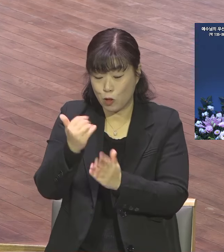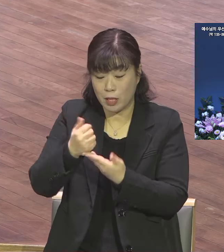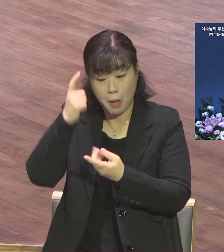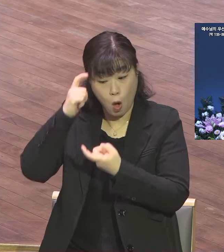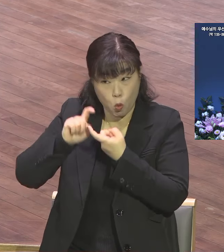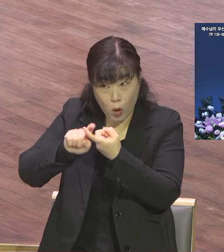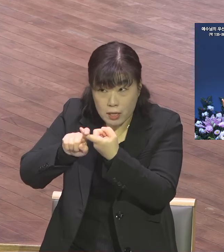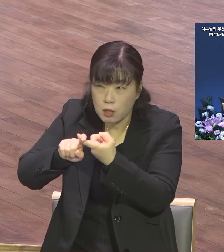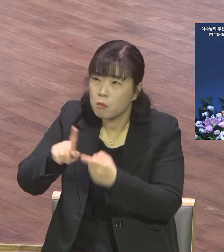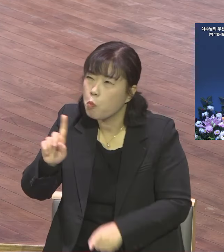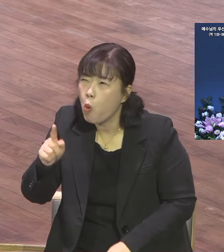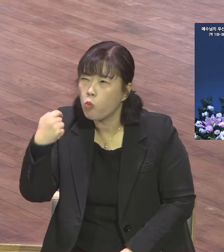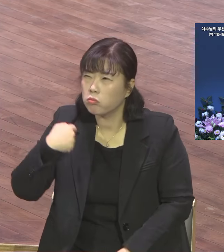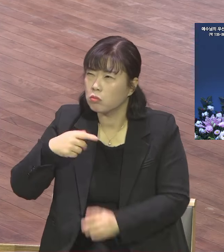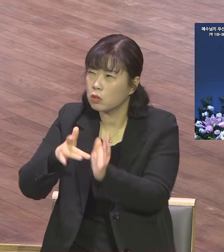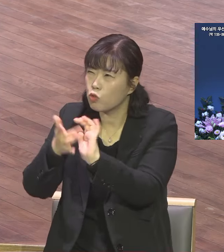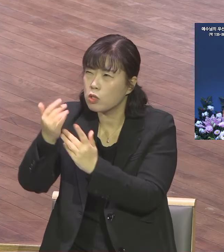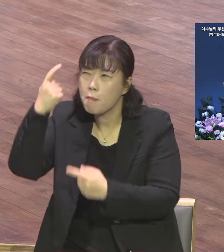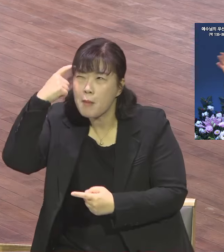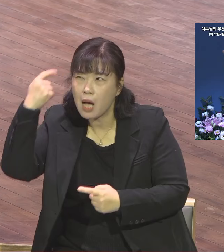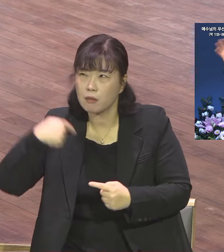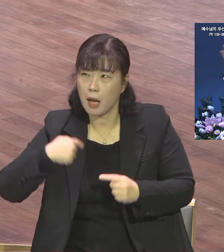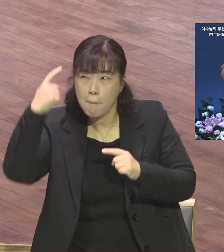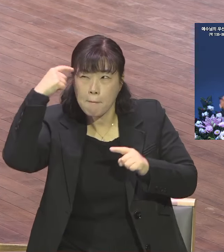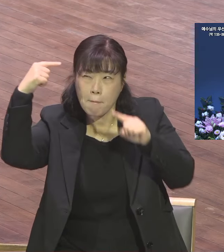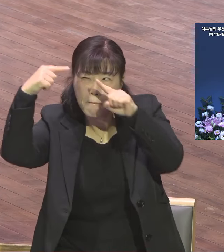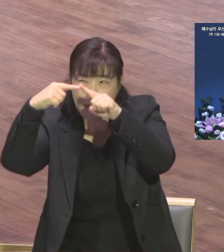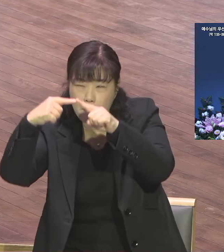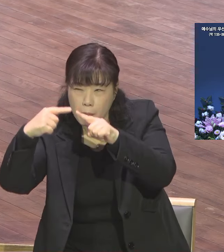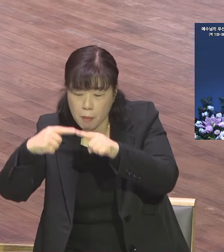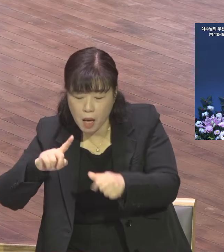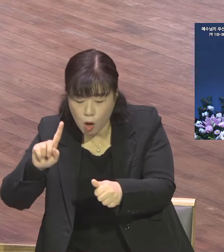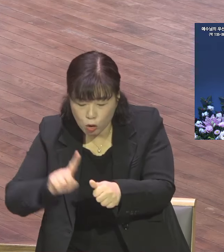않은 것들 다 주세요. 다 주세요. 그냥 더 달랄 것도 없어.